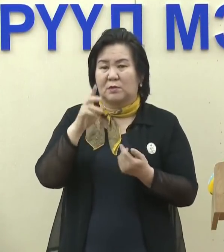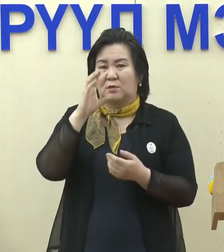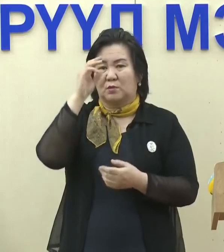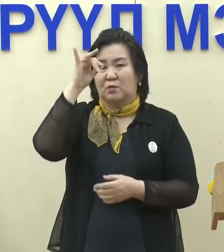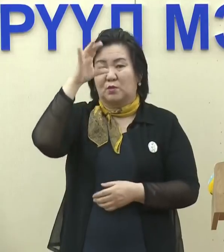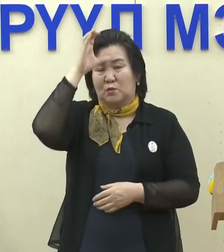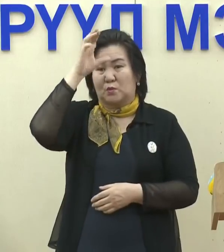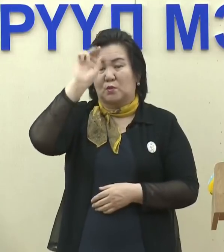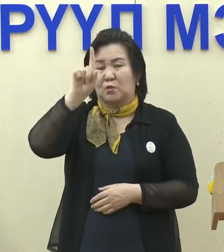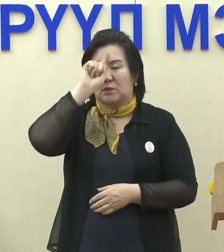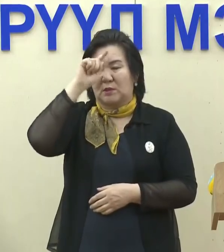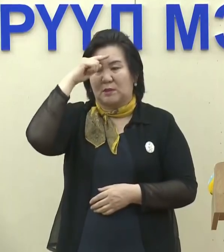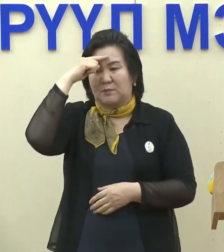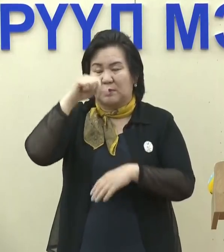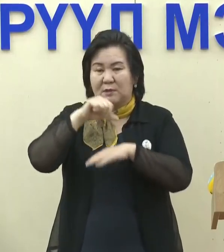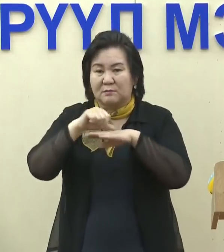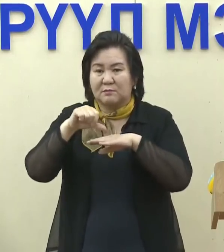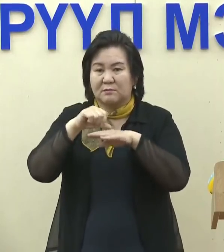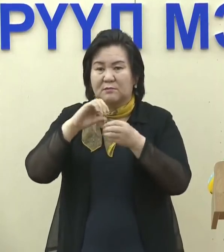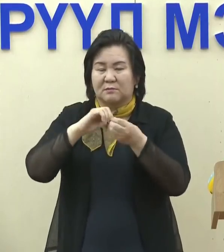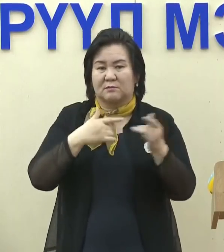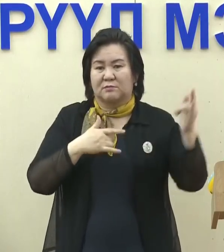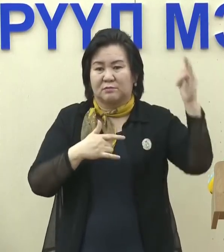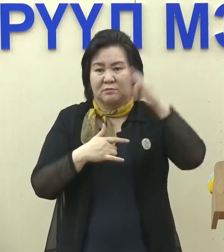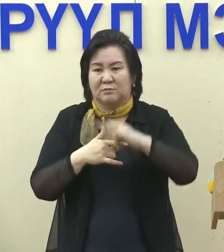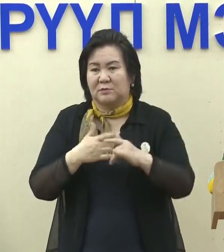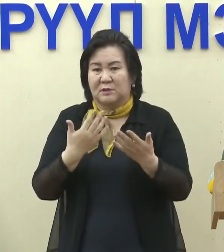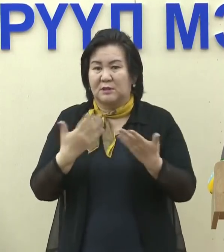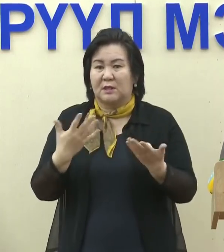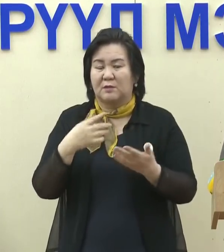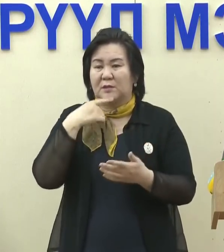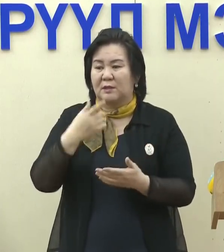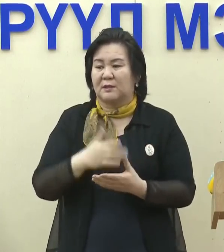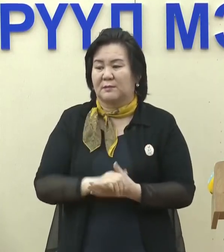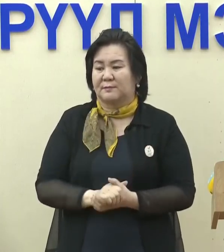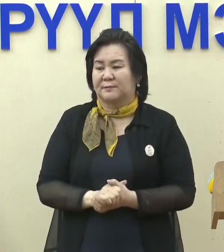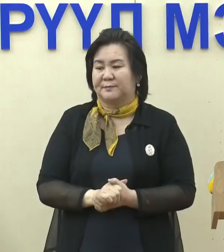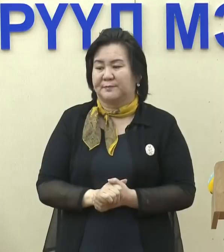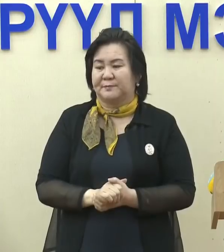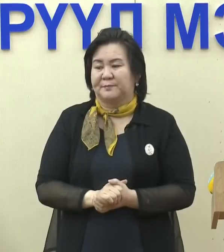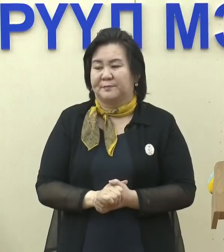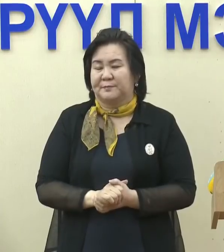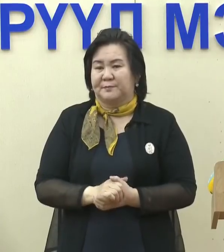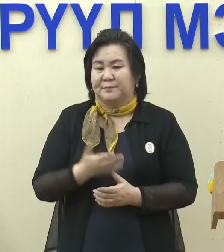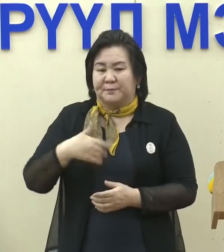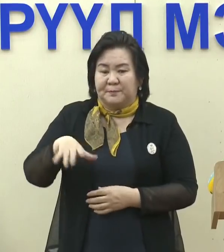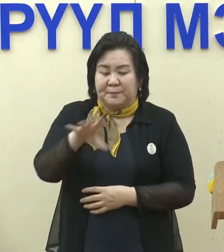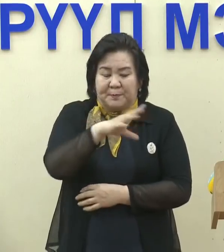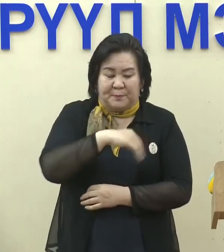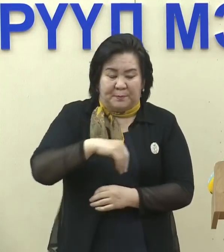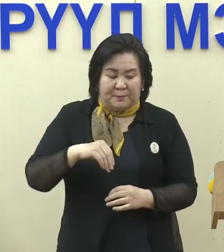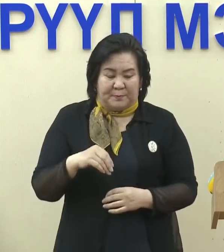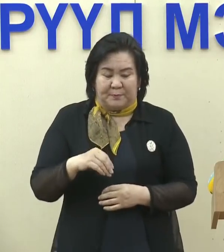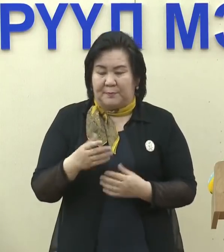эмнэлэгт эмчлэгдэж байгаа учраас сая бол онгоцоор бол ирээгүй гэдгийг бол хэлье. За бид бол ер